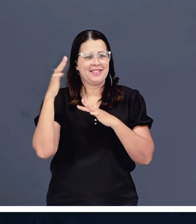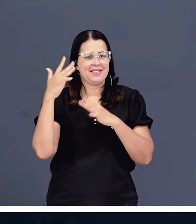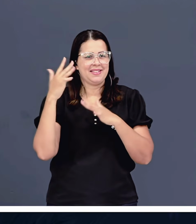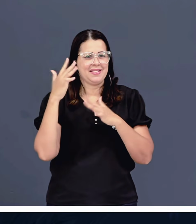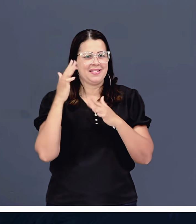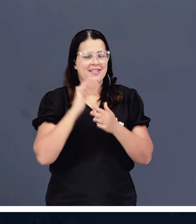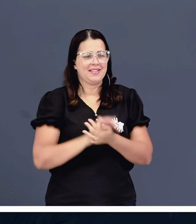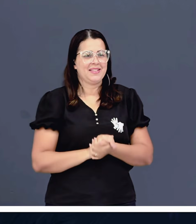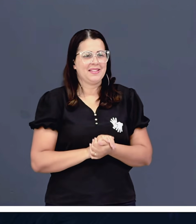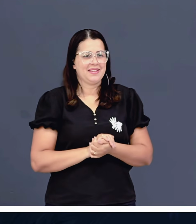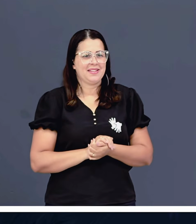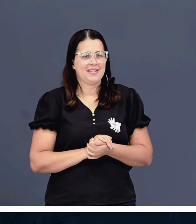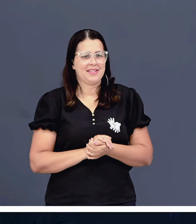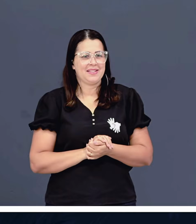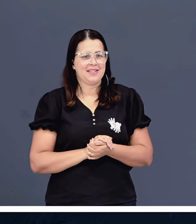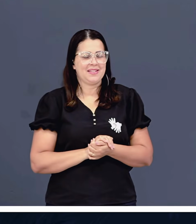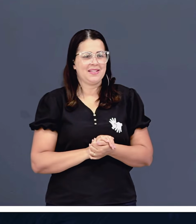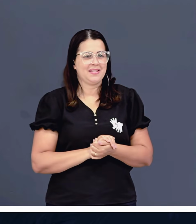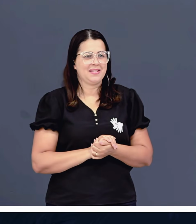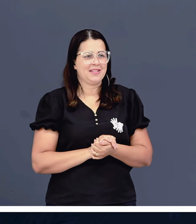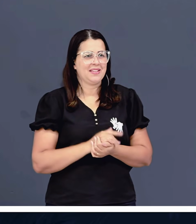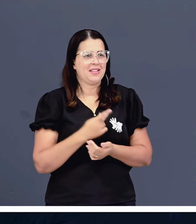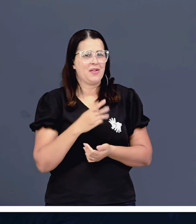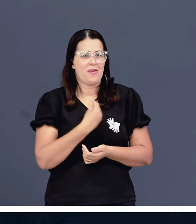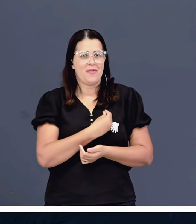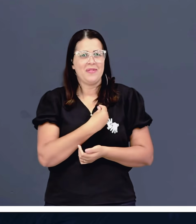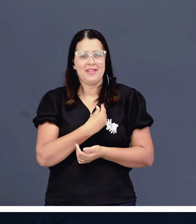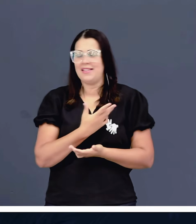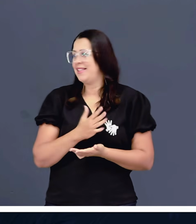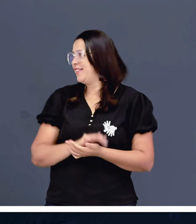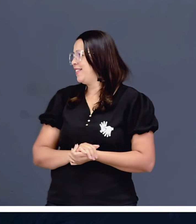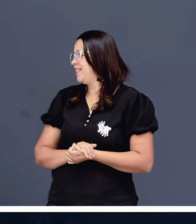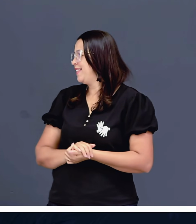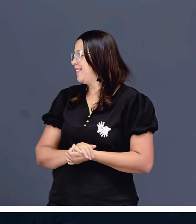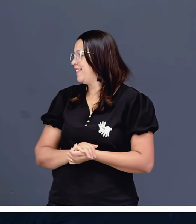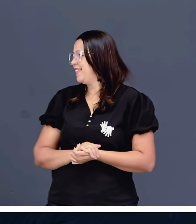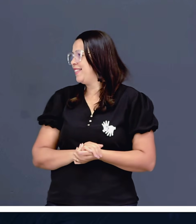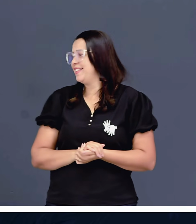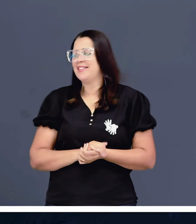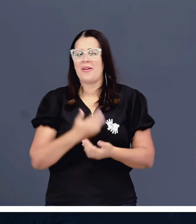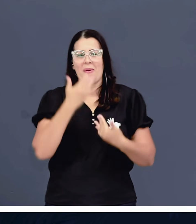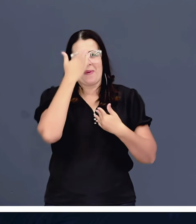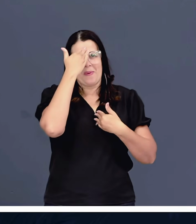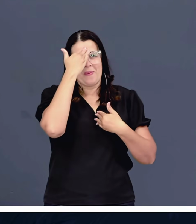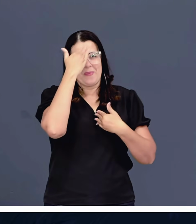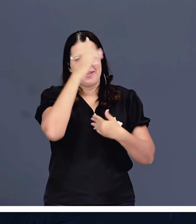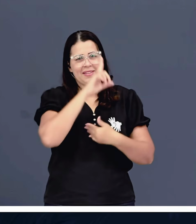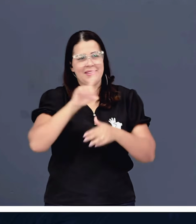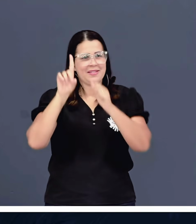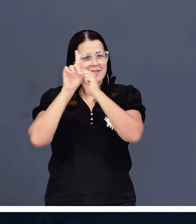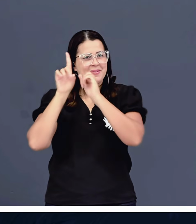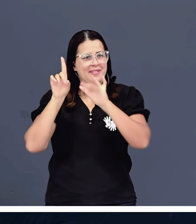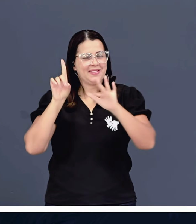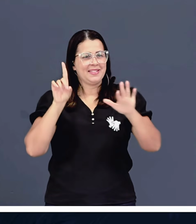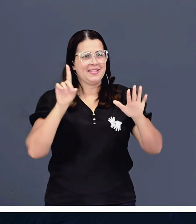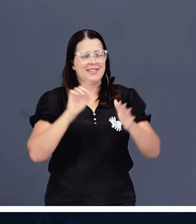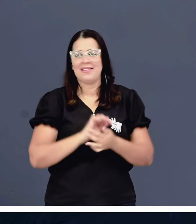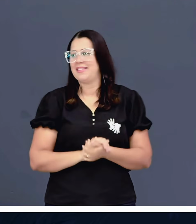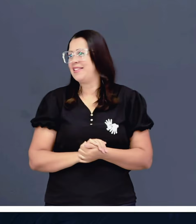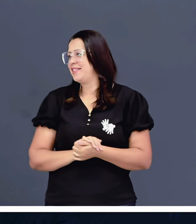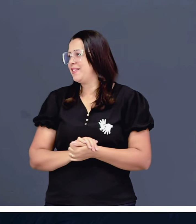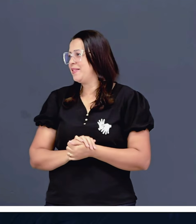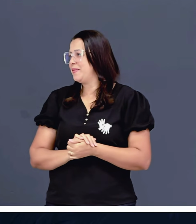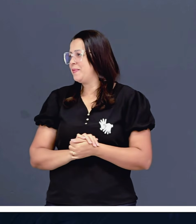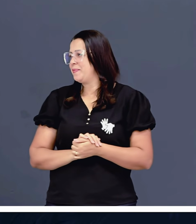Está aqui a sua Bíblia, Ravi. Já você está lendo, viu? Gente, obrigado. Deus abençoe. Alegria, viu?